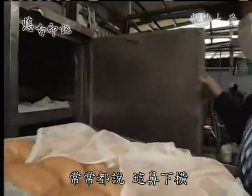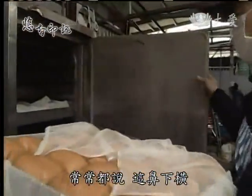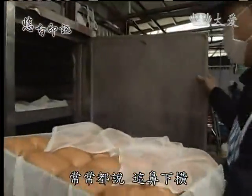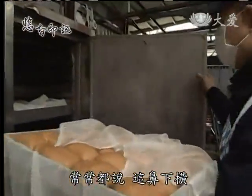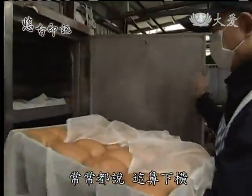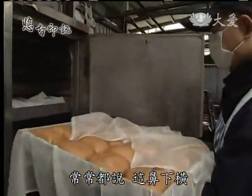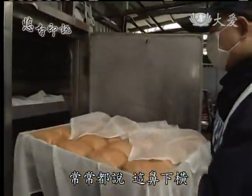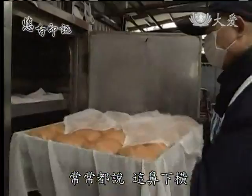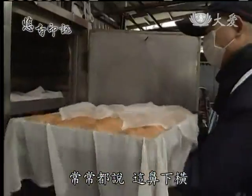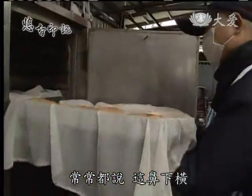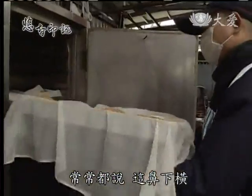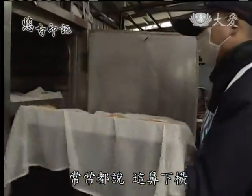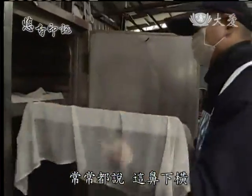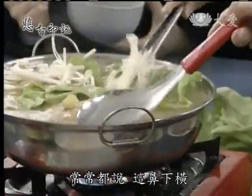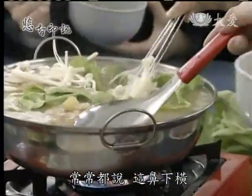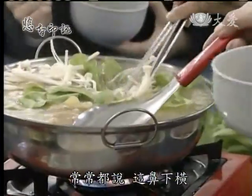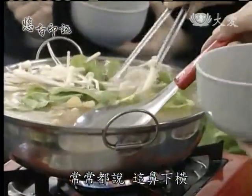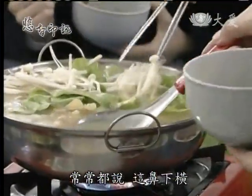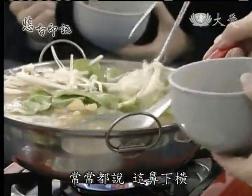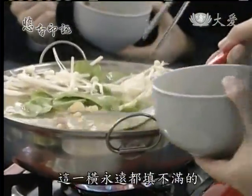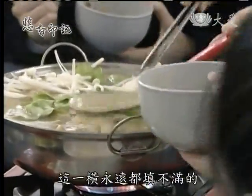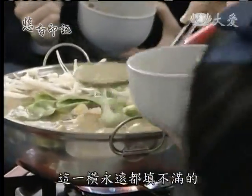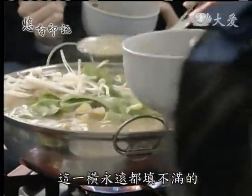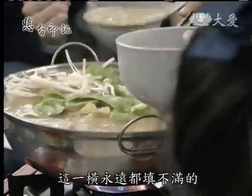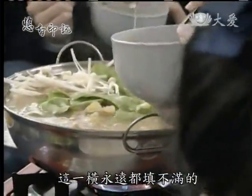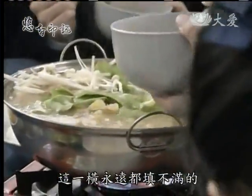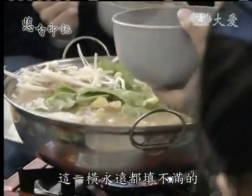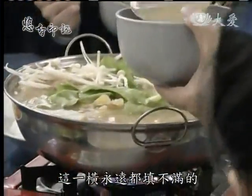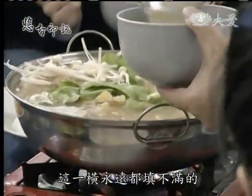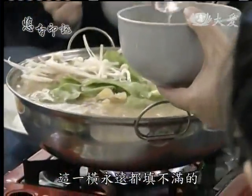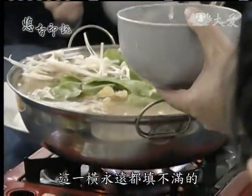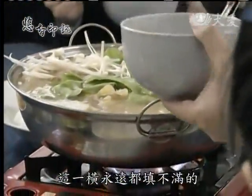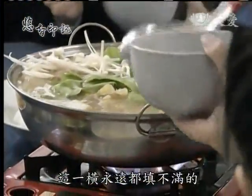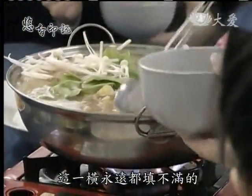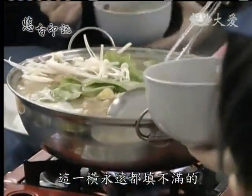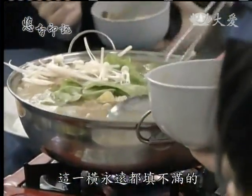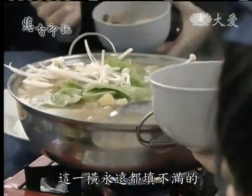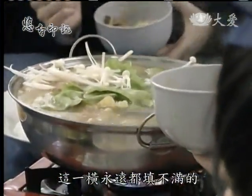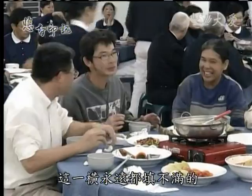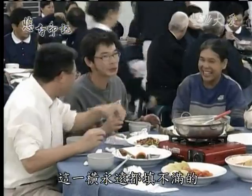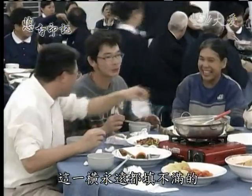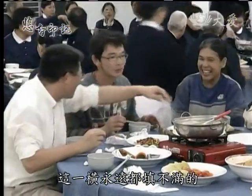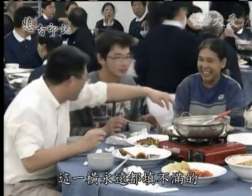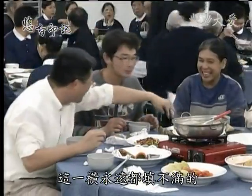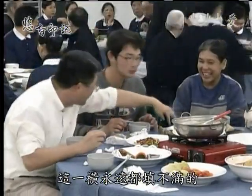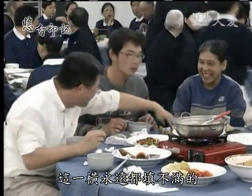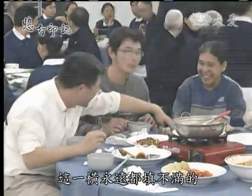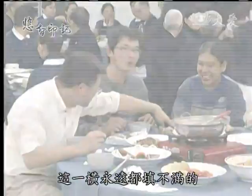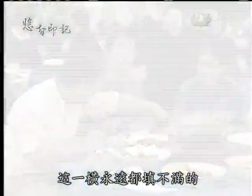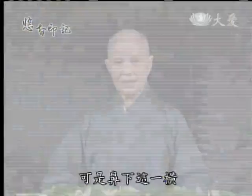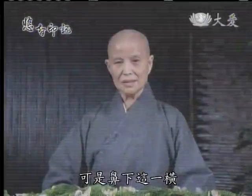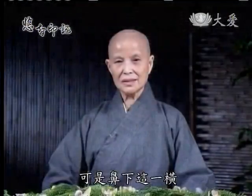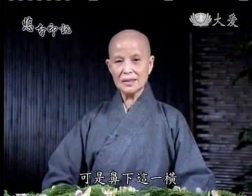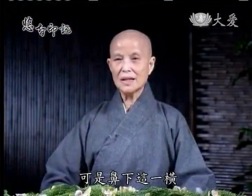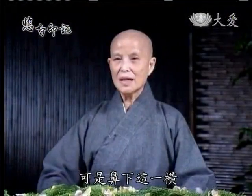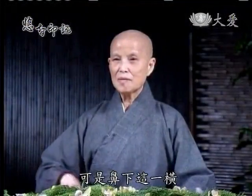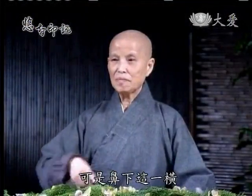这笔下痕呐、啊，这一痕呢，永远都填不满的啦。可是呢，